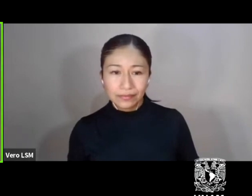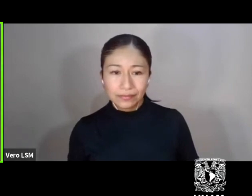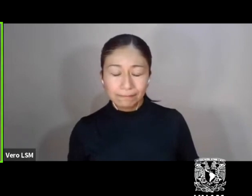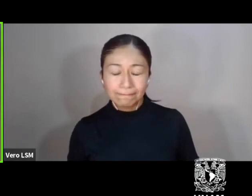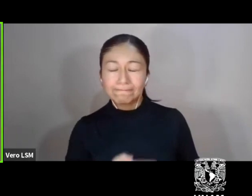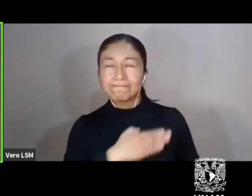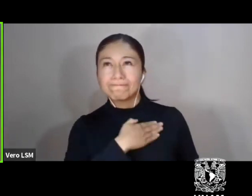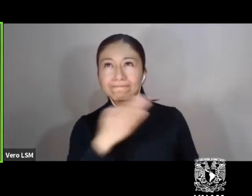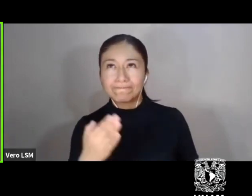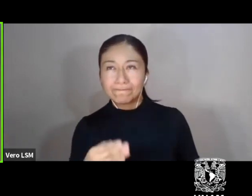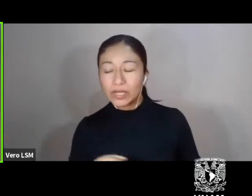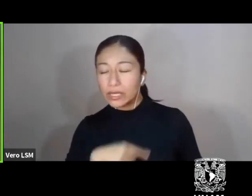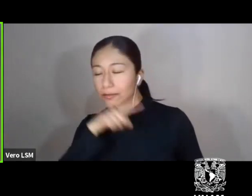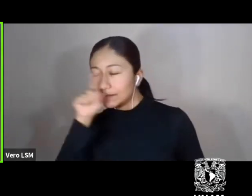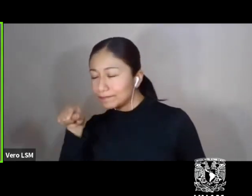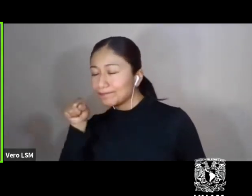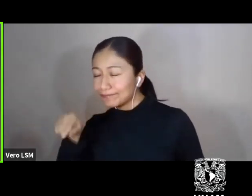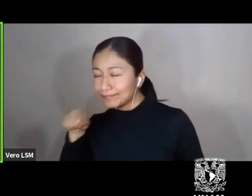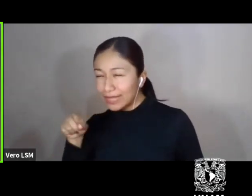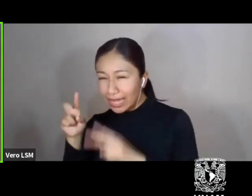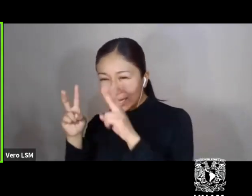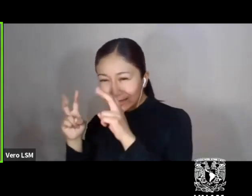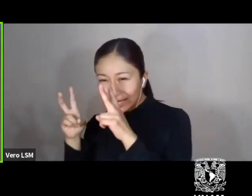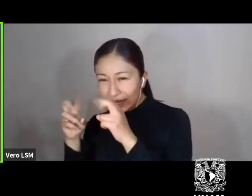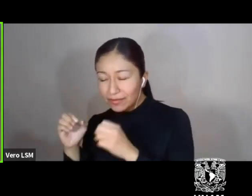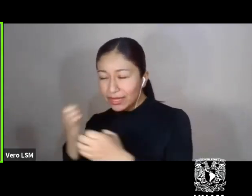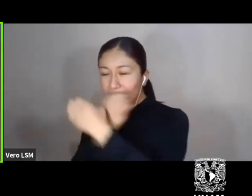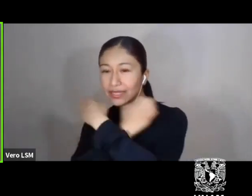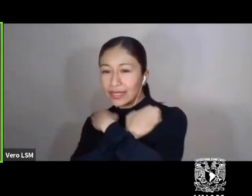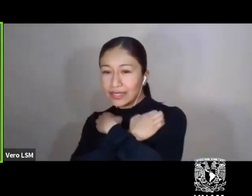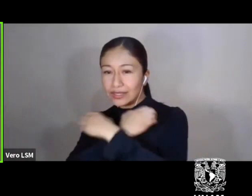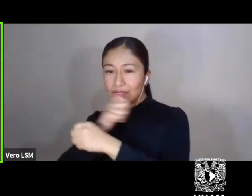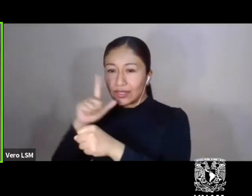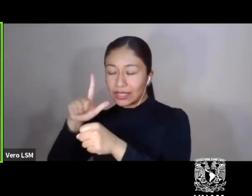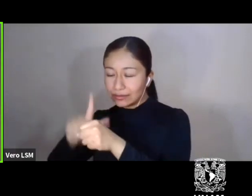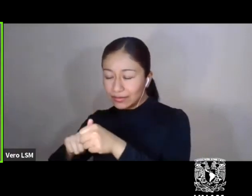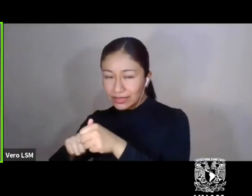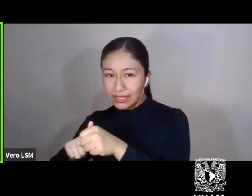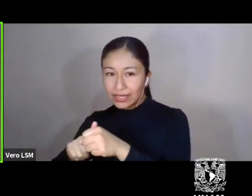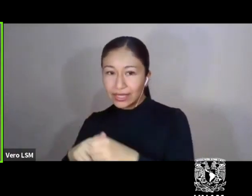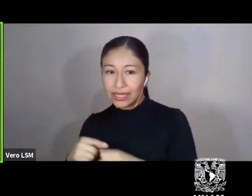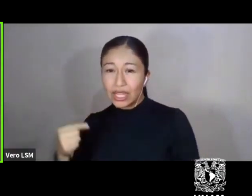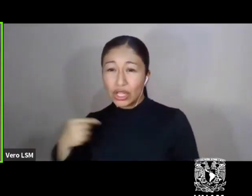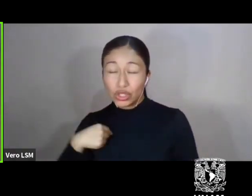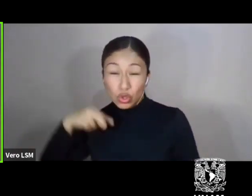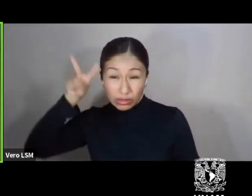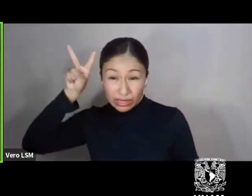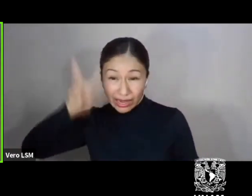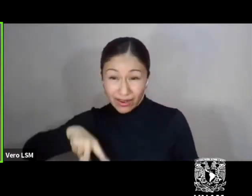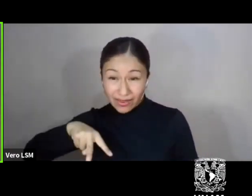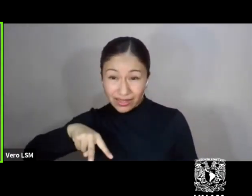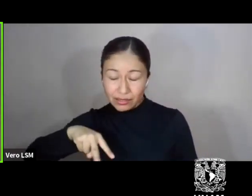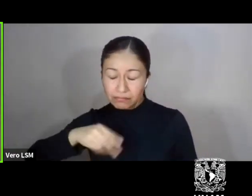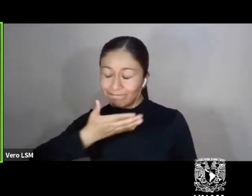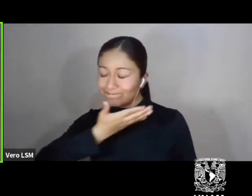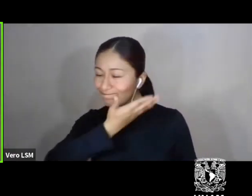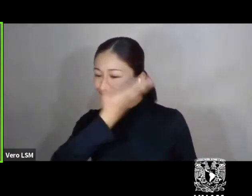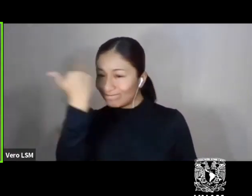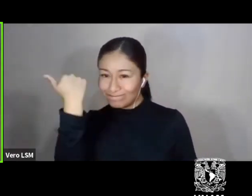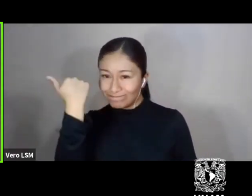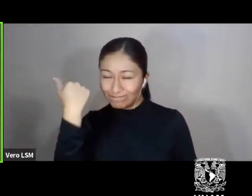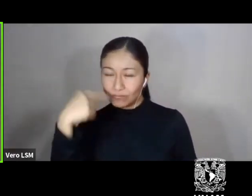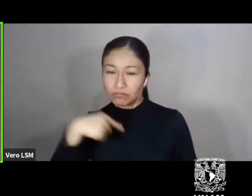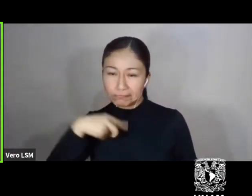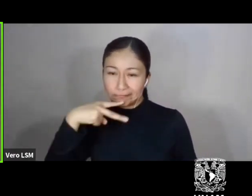Bueno, con respecto a la educación especial y a la adaptación de currícula, no me siento competente para responder. Es algo